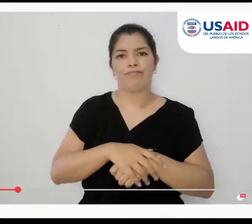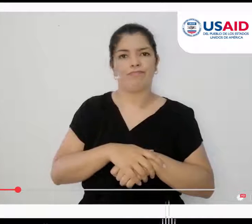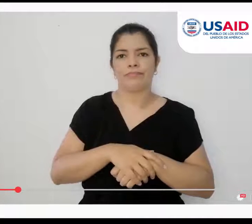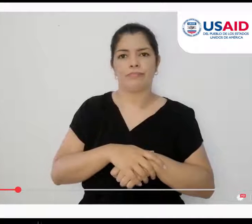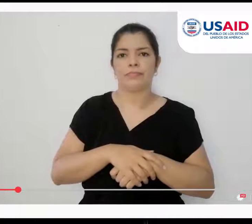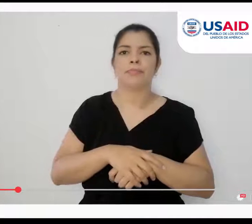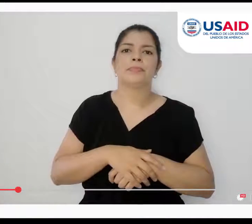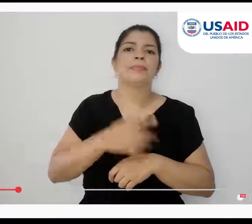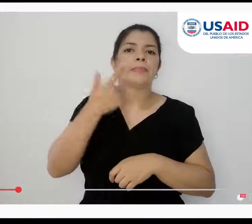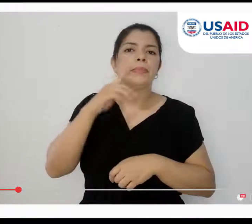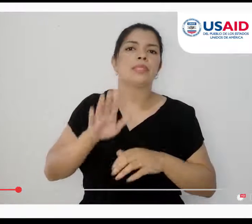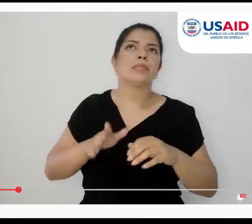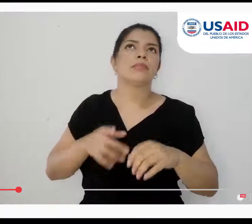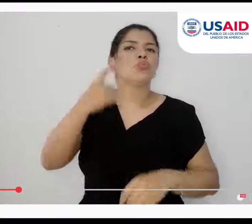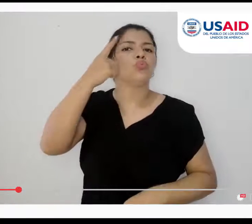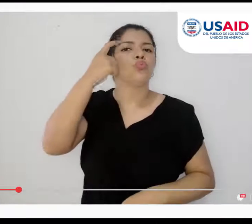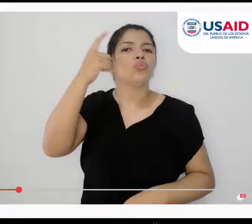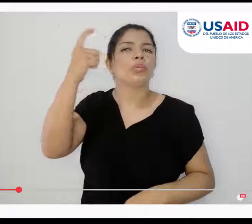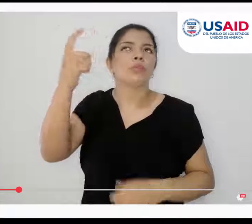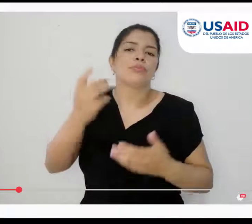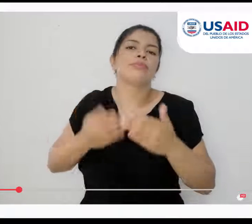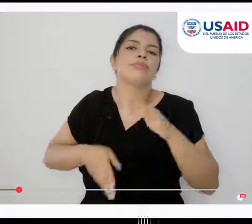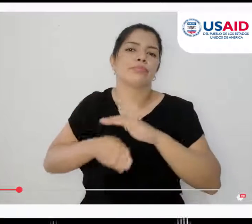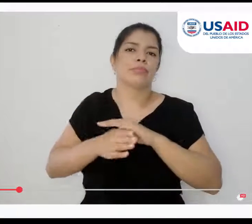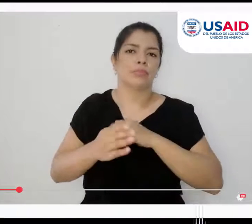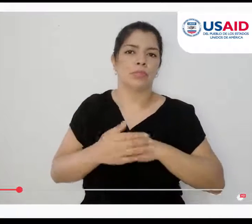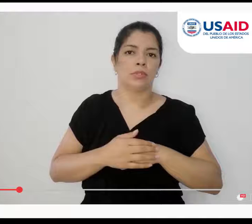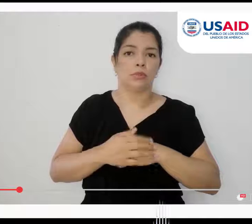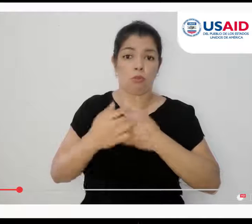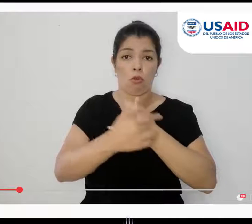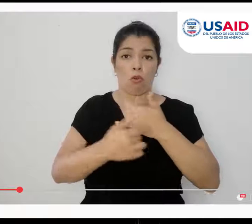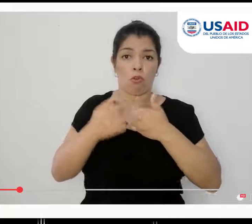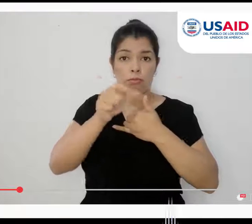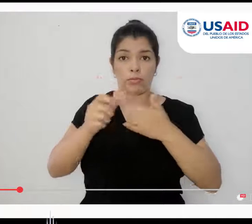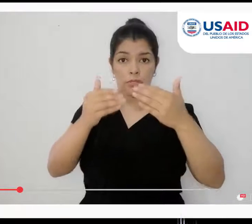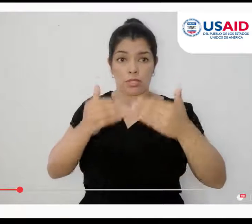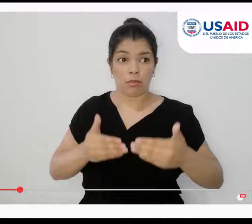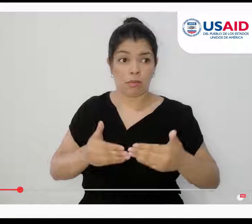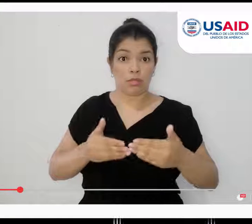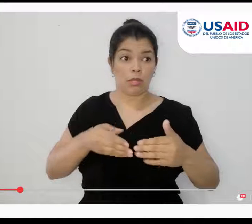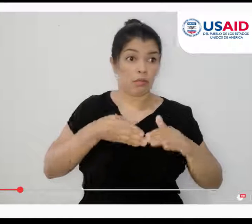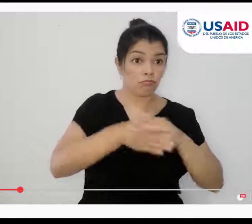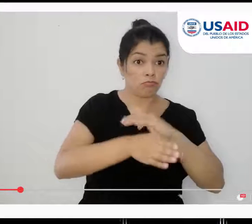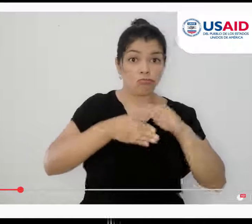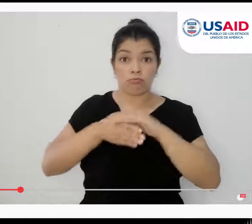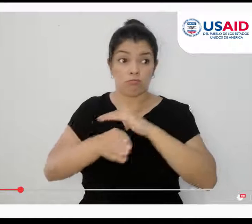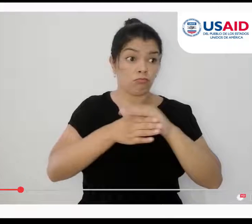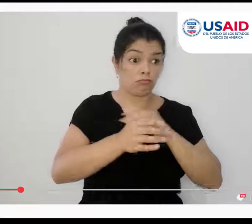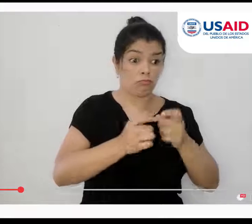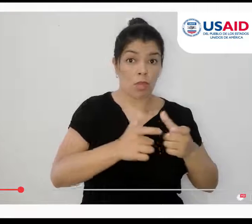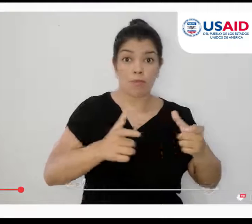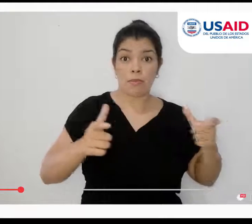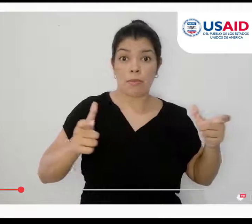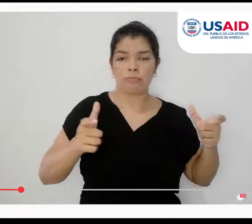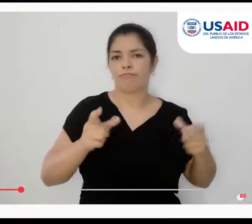en Colombia no están, digamos, accediendo en el número que debería